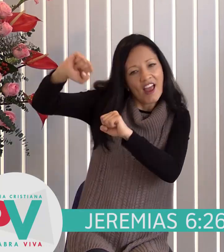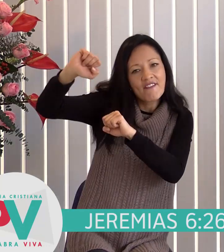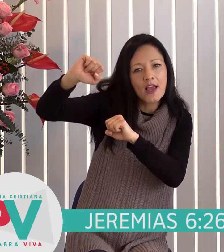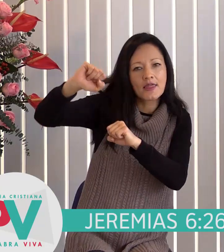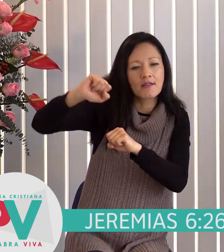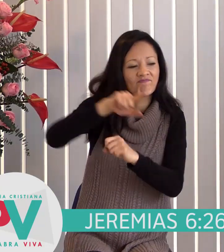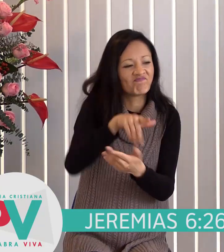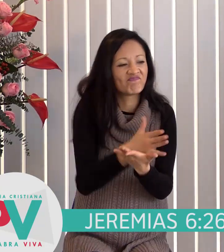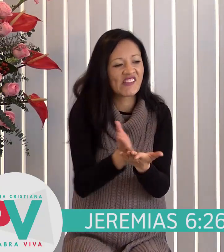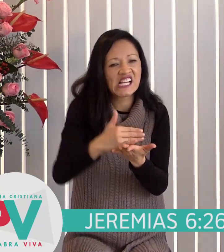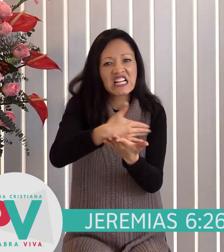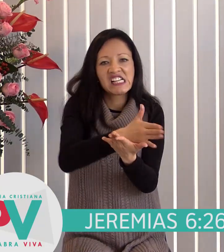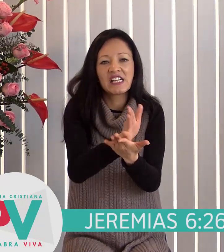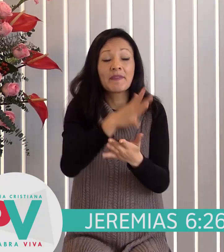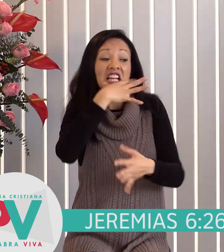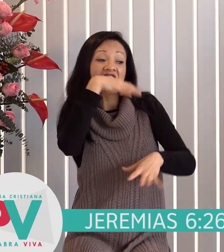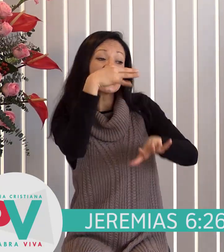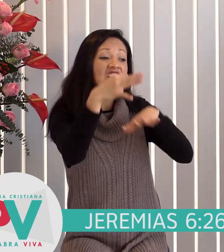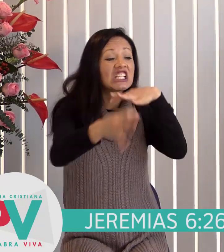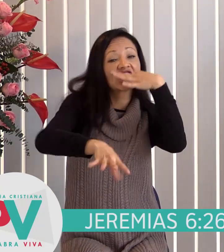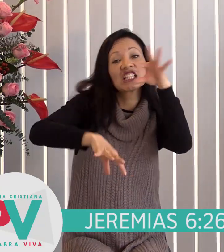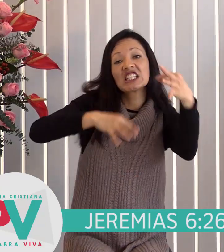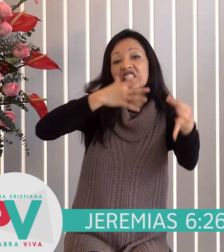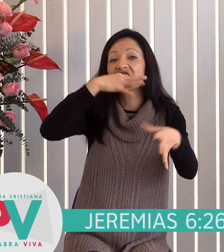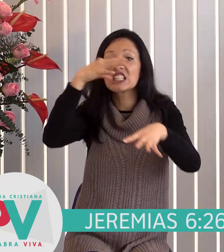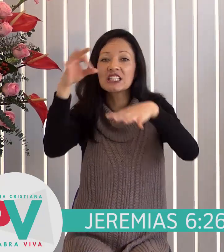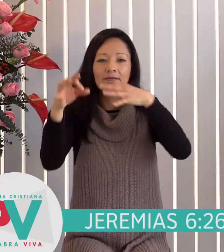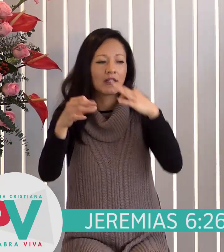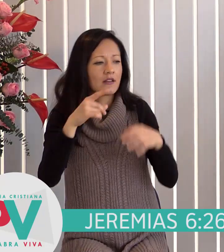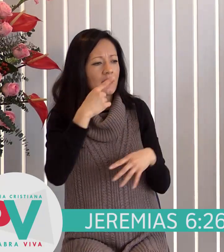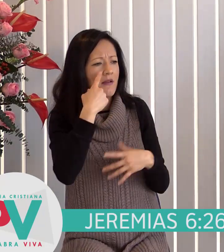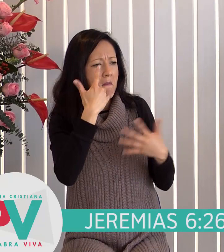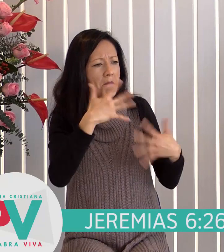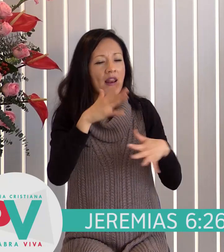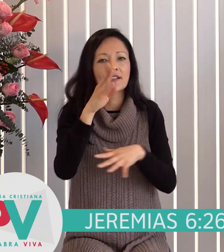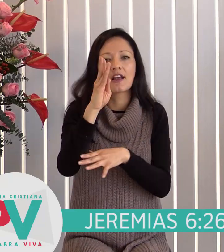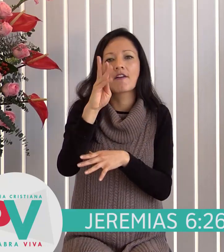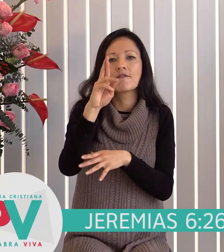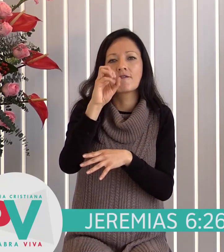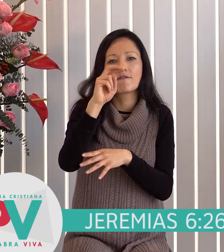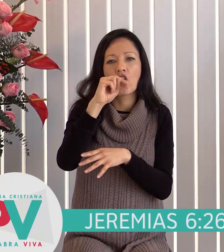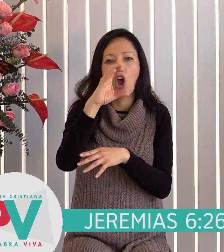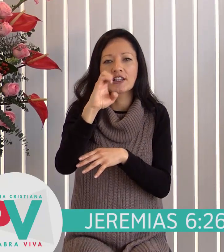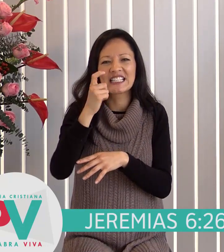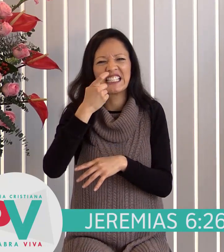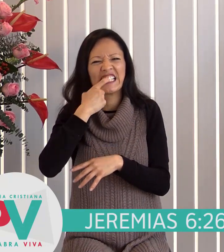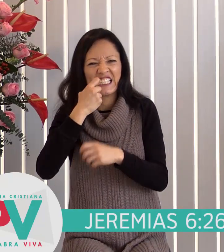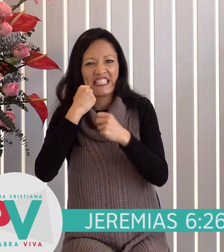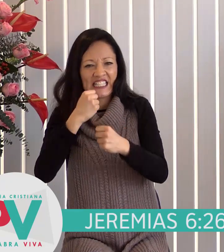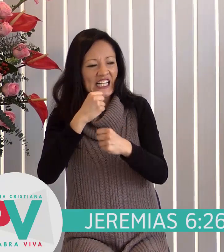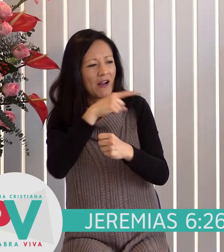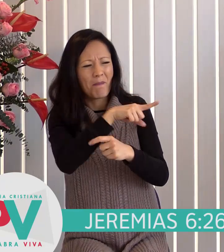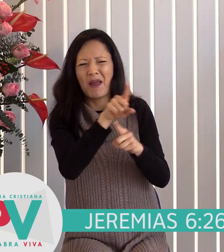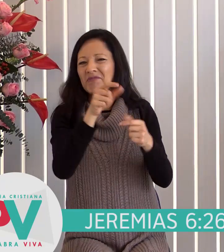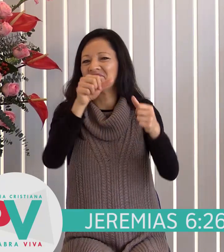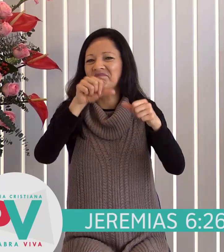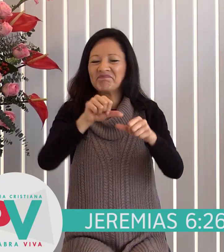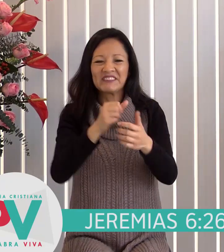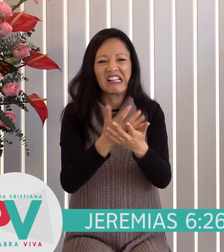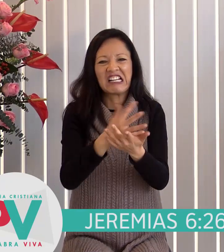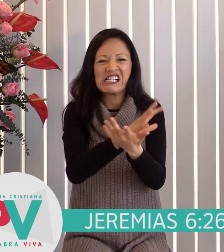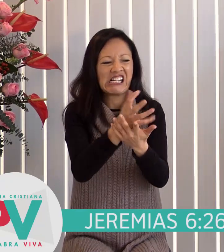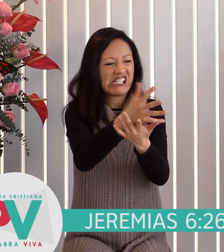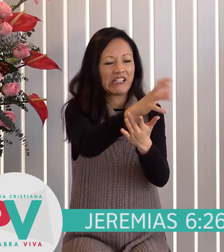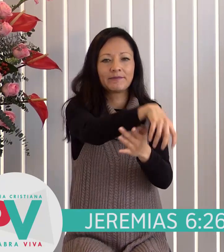porfiados, andan chismeando, son bronce y hierro, todos ellos son corruptores. Se quemó el